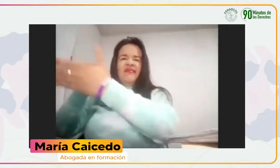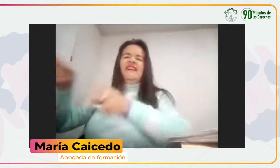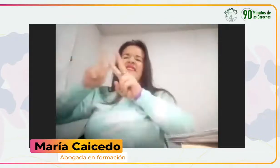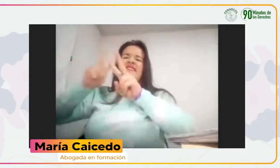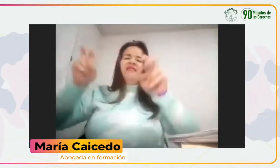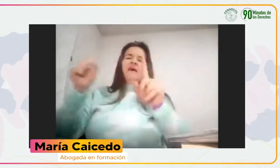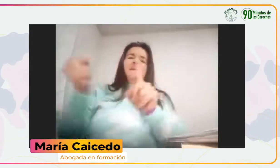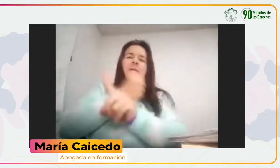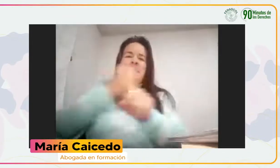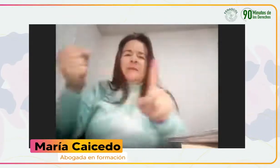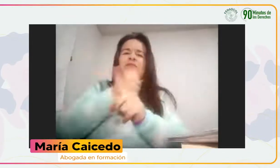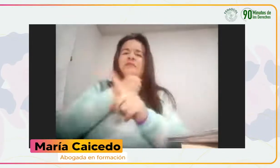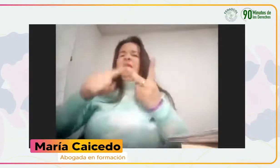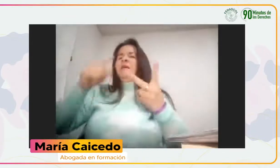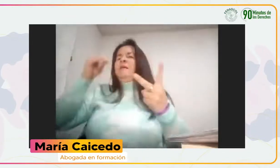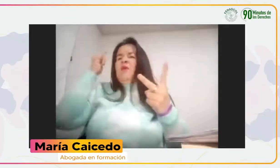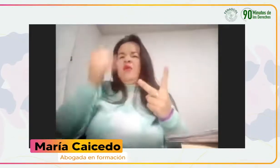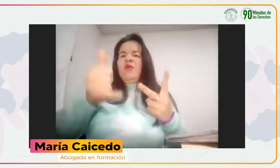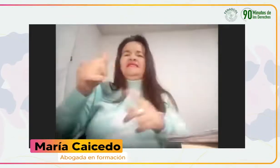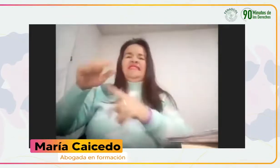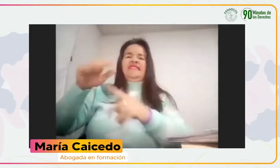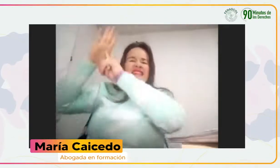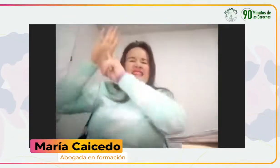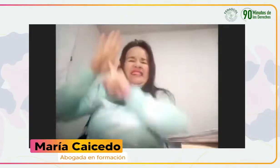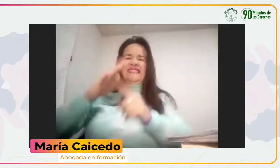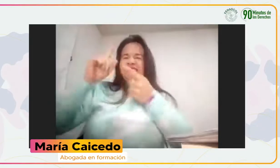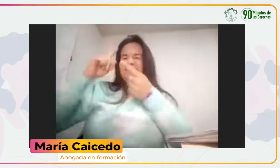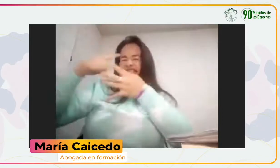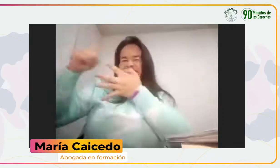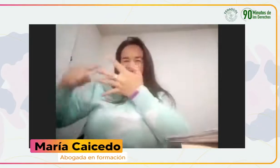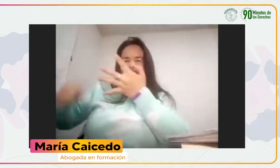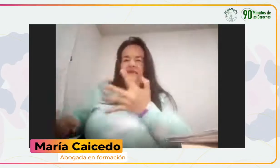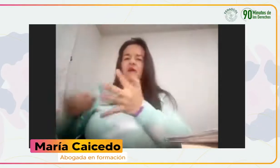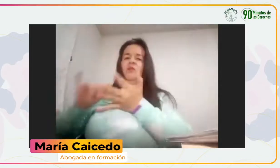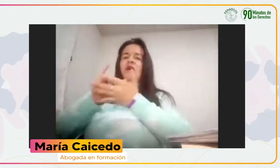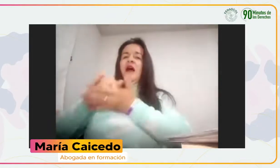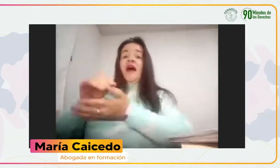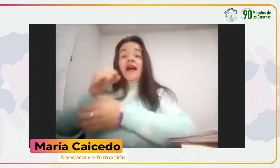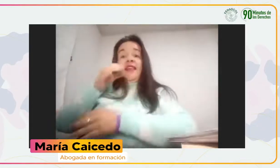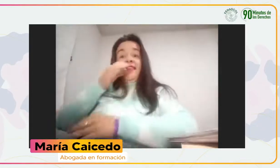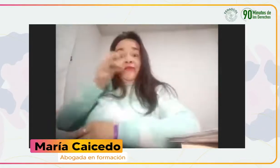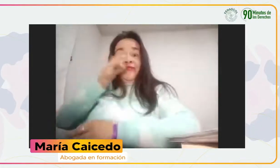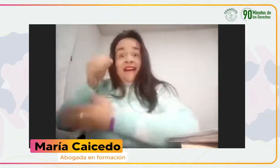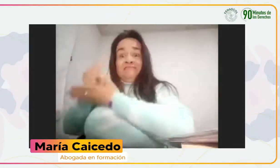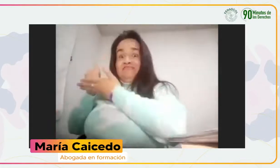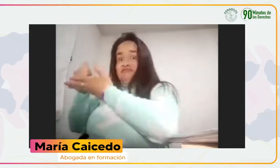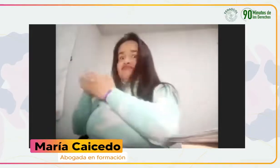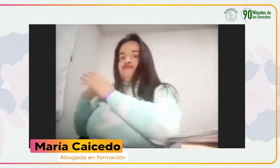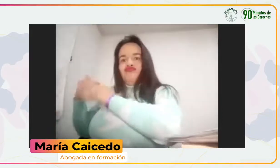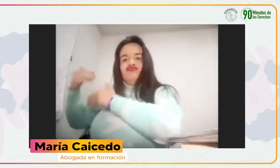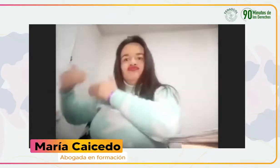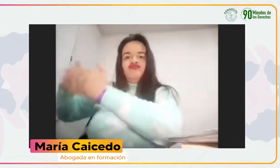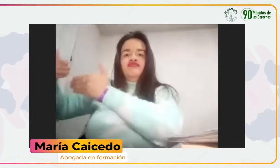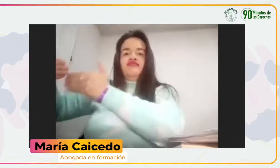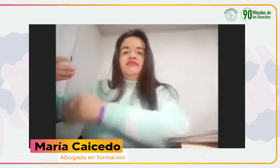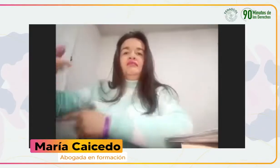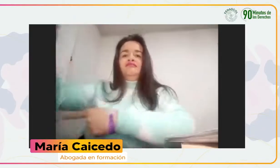15 personas para denunciar todo el tema de maltrato, abuso, discriminación. Ya hicimos